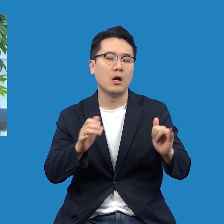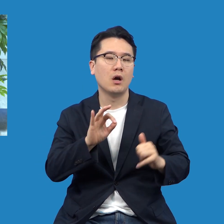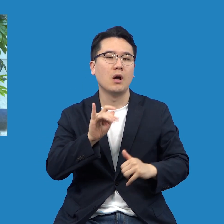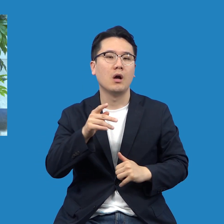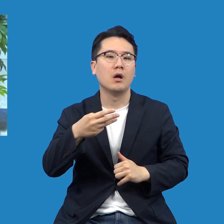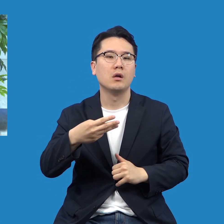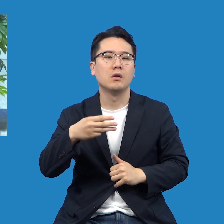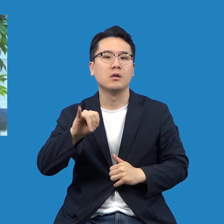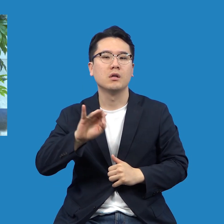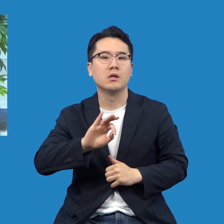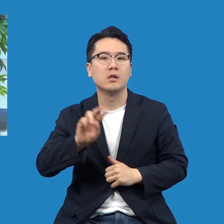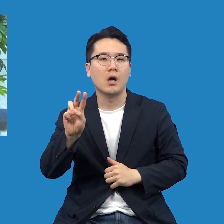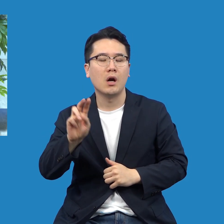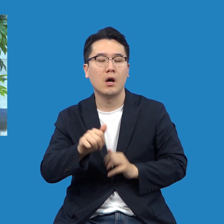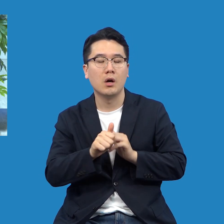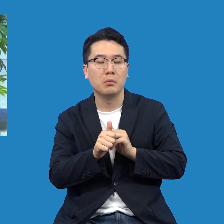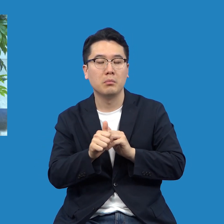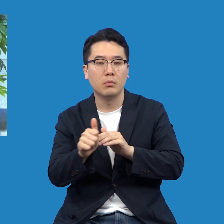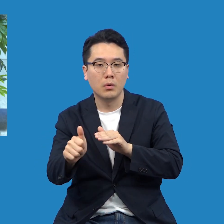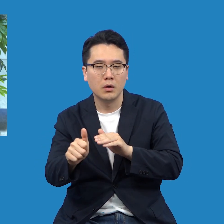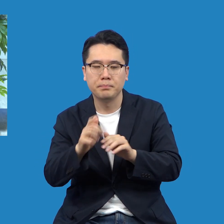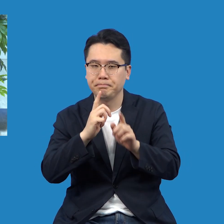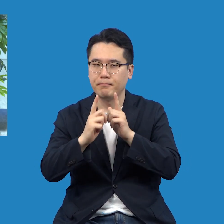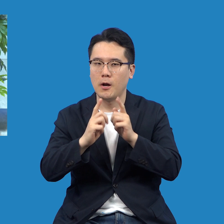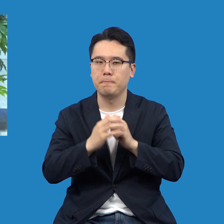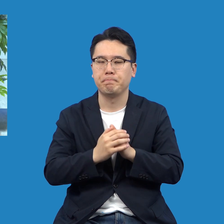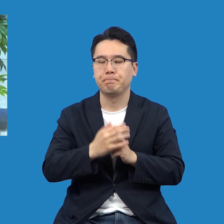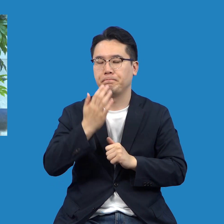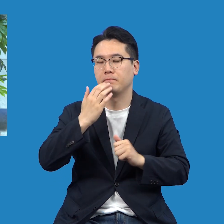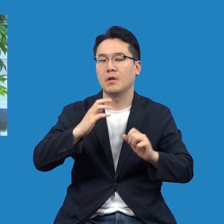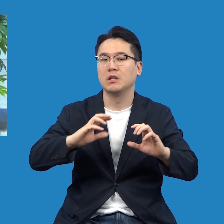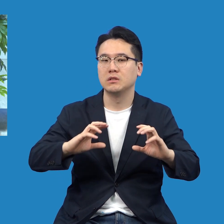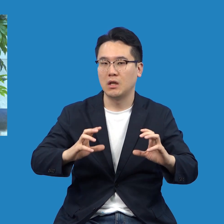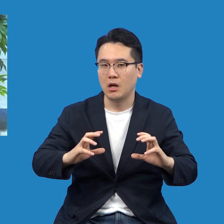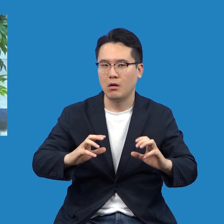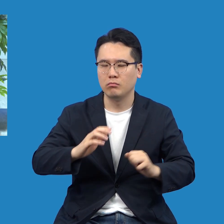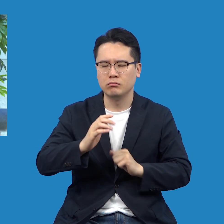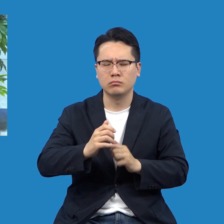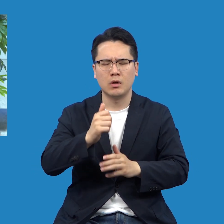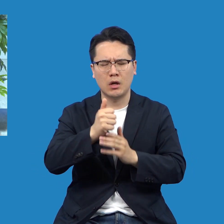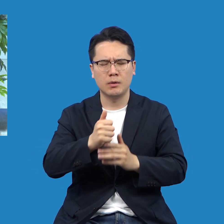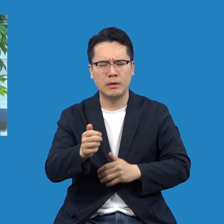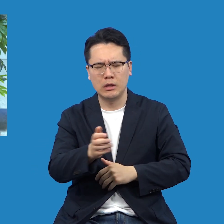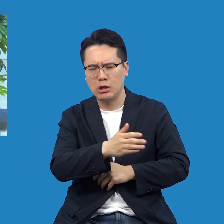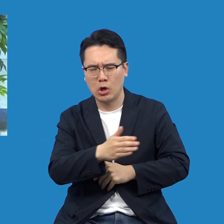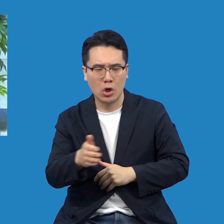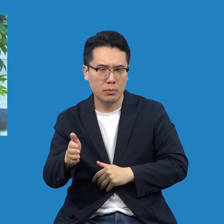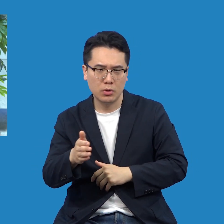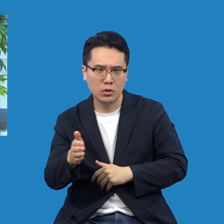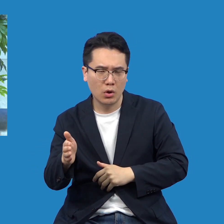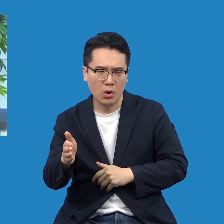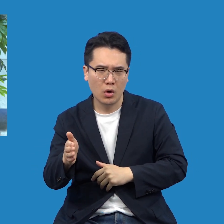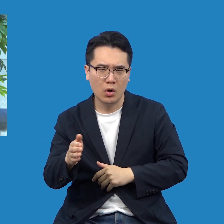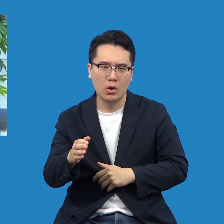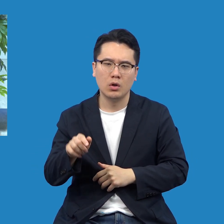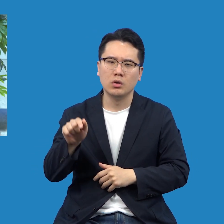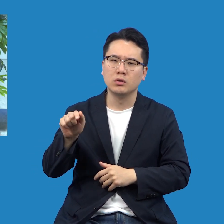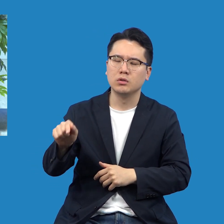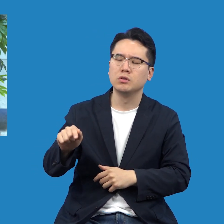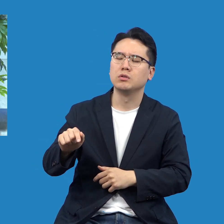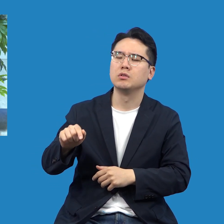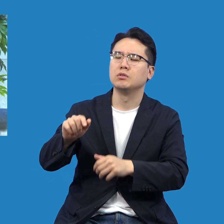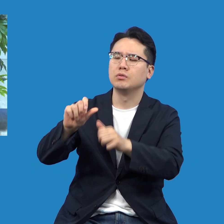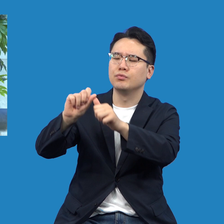엘리야를 보내서 이렇게 말씀하세요. 이스라엘에 하나님이 없어서 에그론의 신